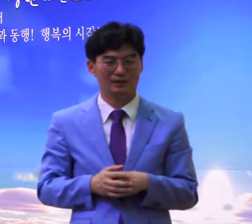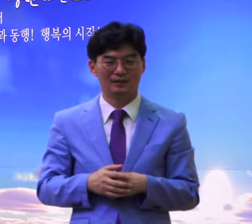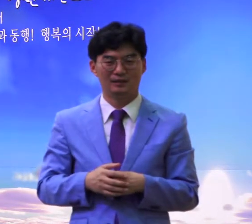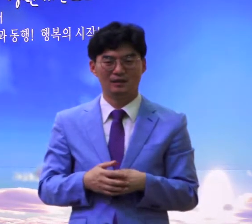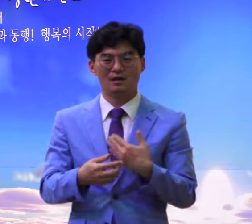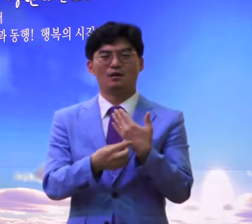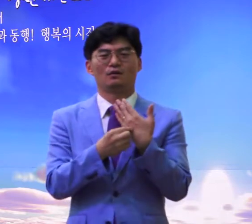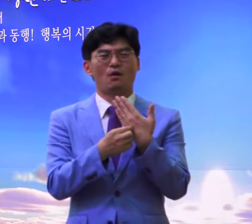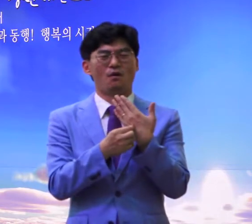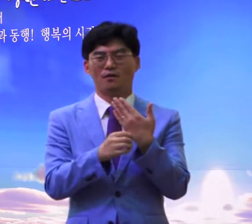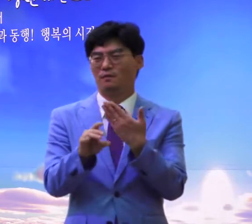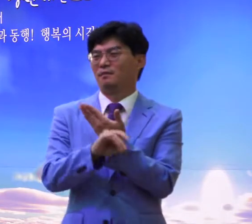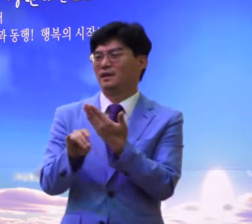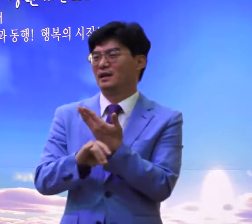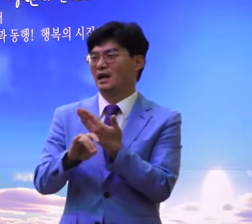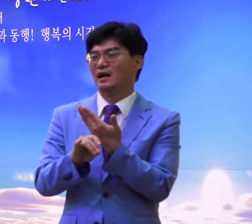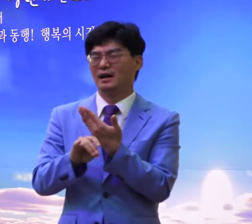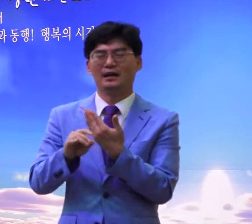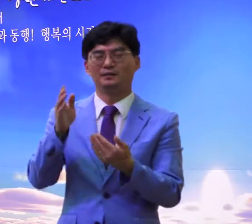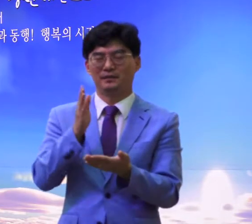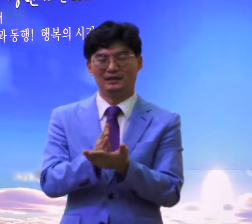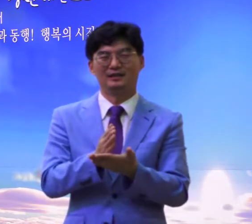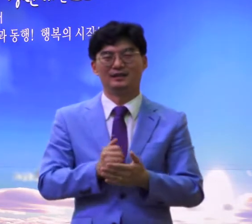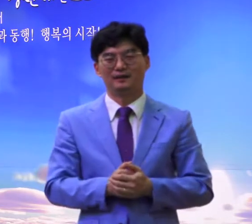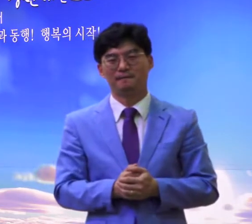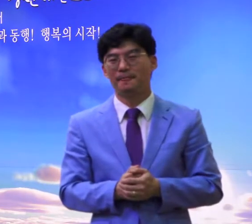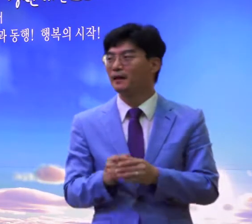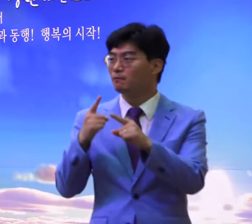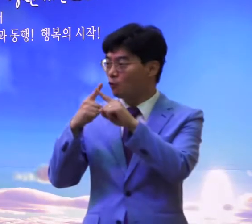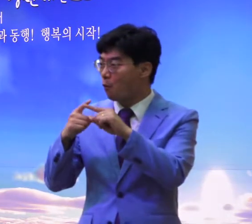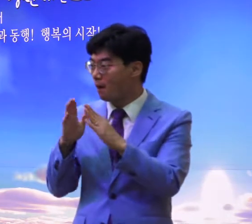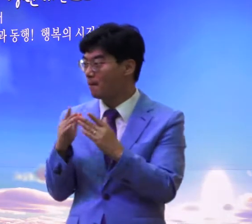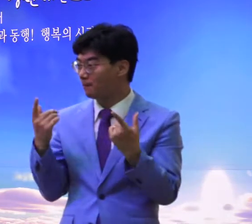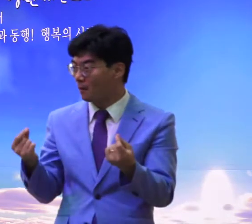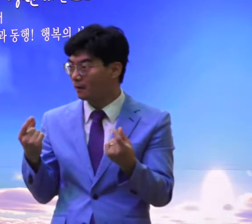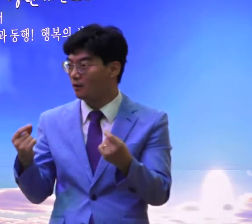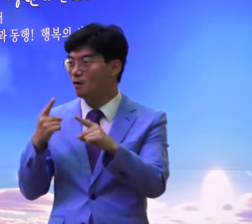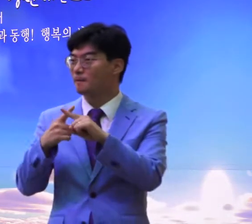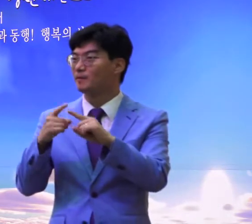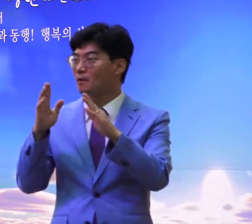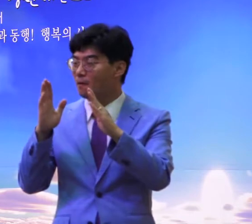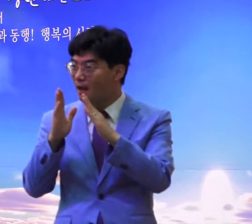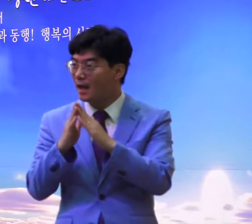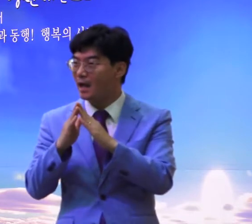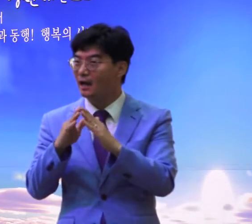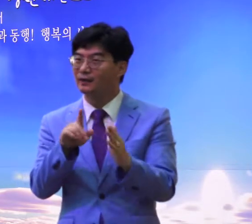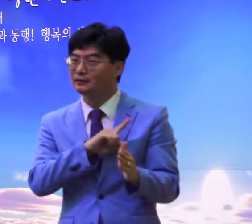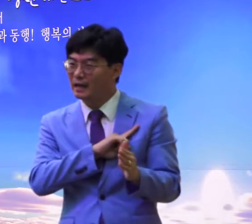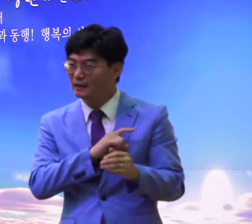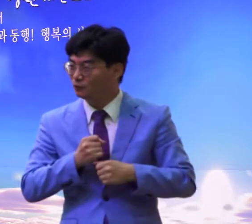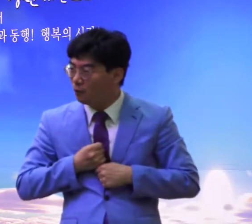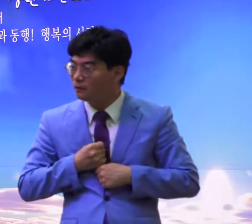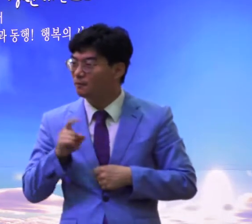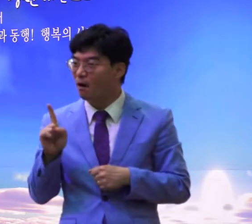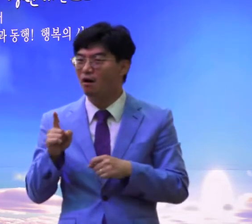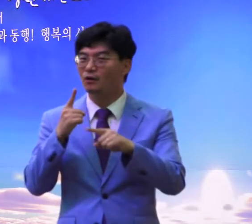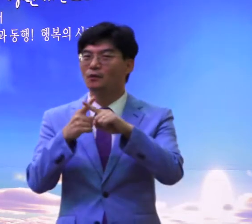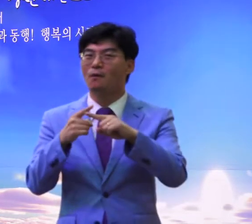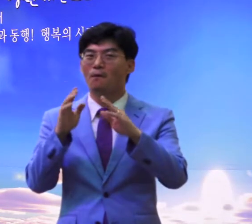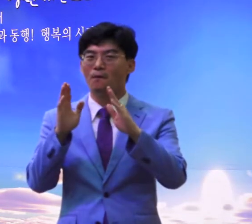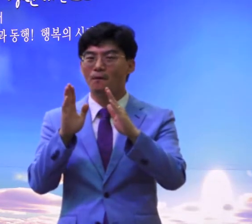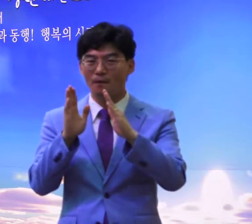않습니다. 아무 역사도 일어나지 않습니다. 교회도 마찬가지입니다. 교회가 가장 경계해야 할 것은 교회가 교회다움을